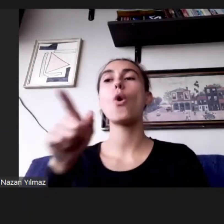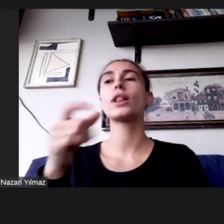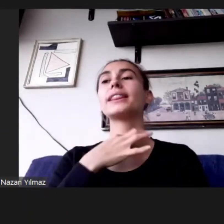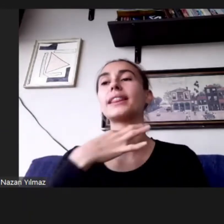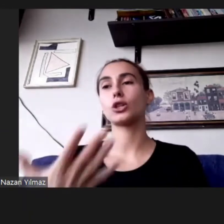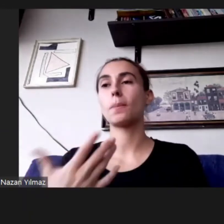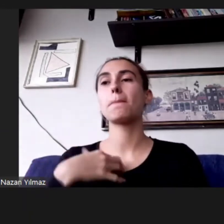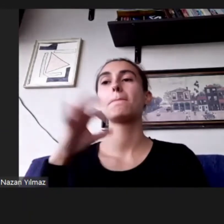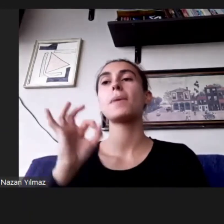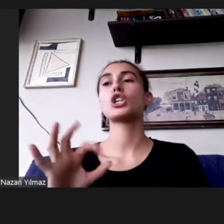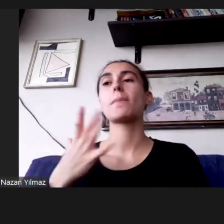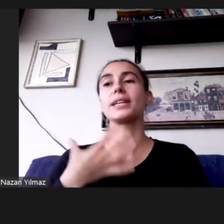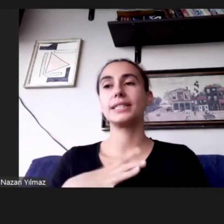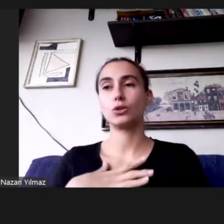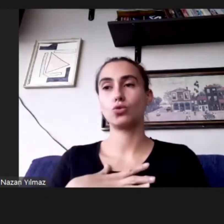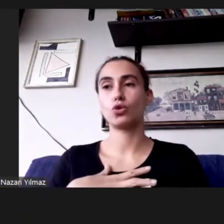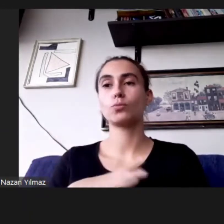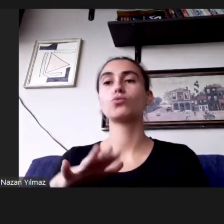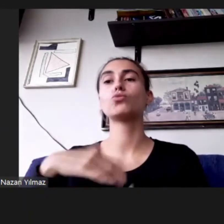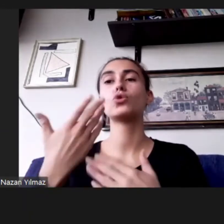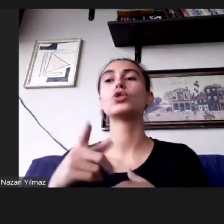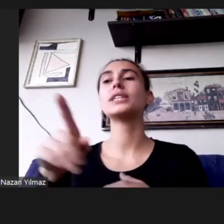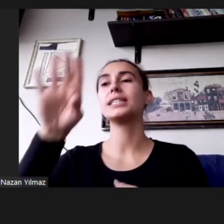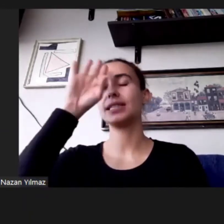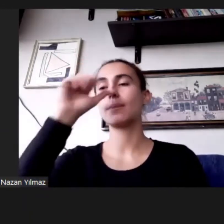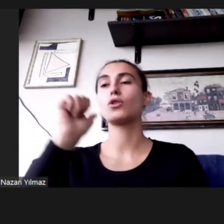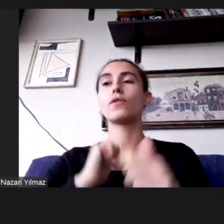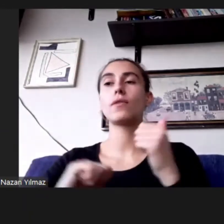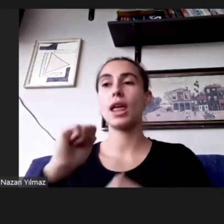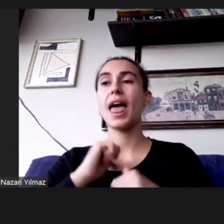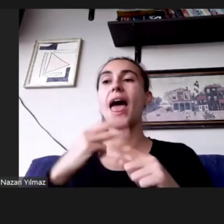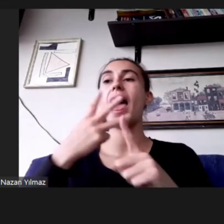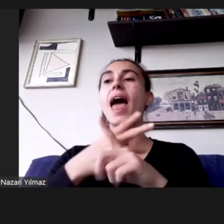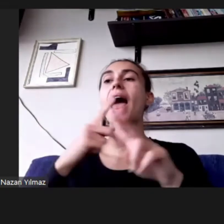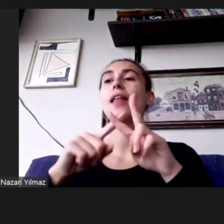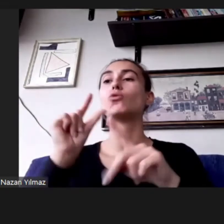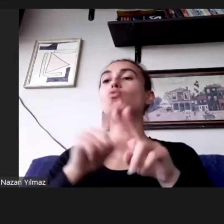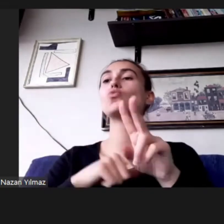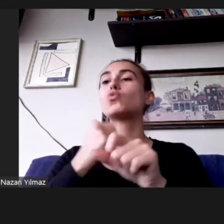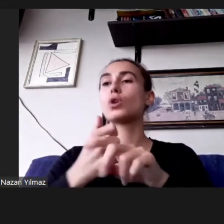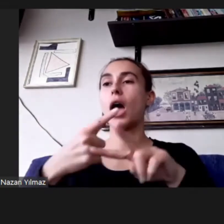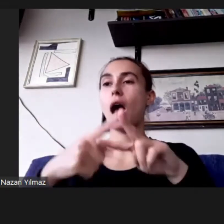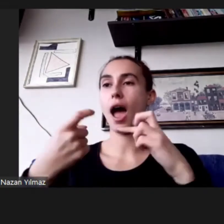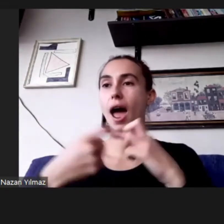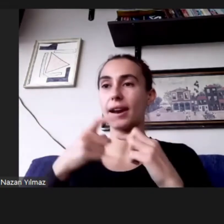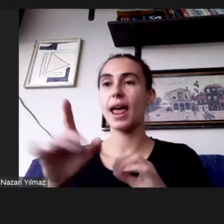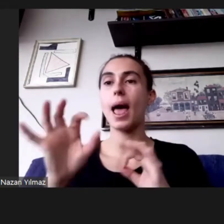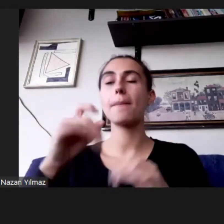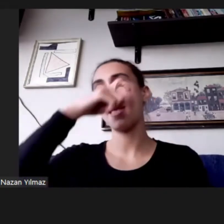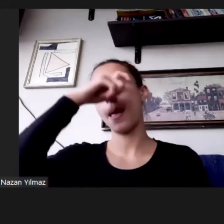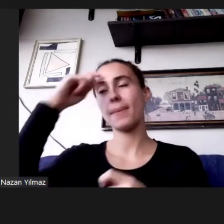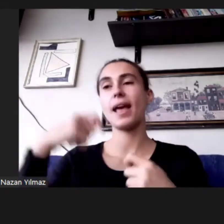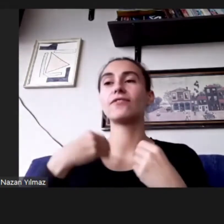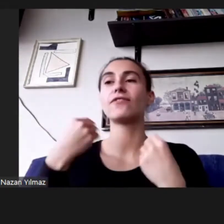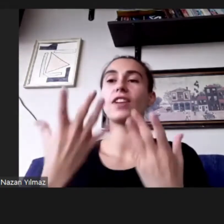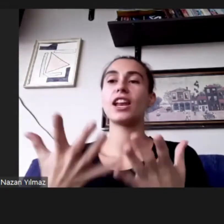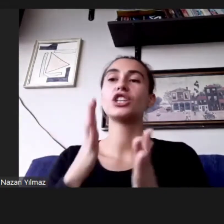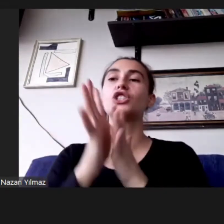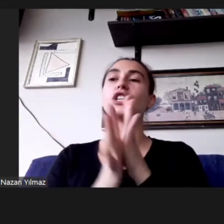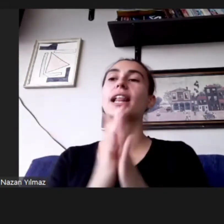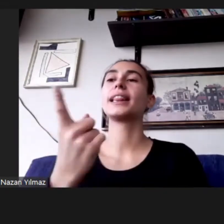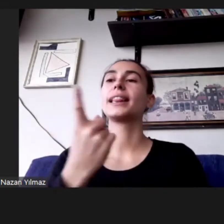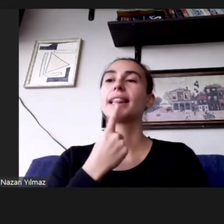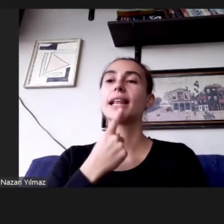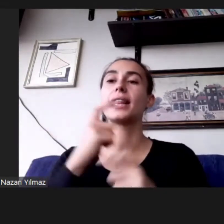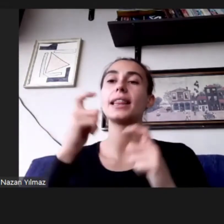söze başlamak istiyorum. Ardındansa İstanbul Üniversitesi En Uygar'a ve gün boyu emek veren işaret dili çevirmenlerine, süreçte yer